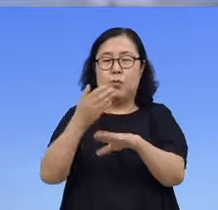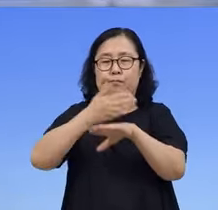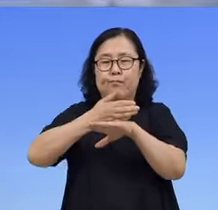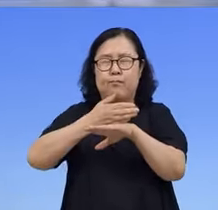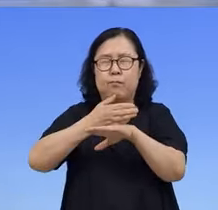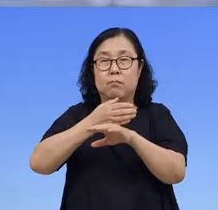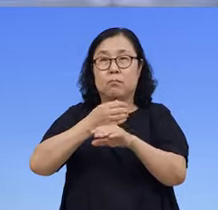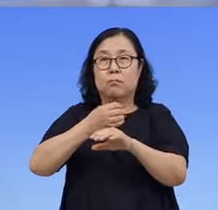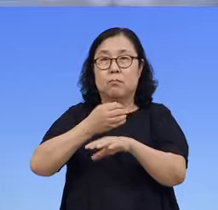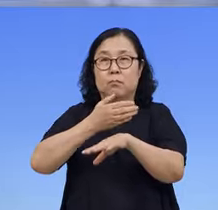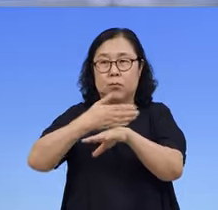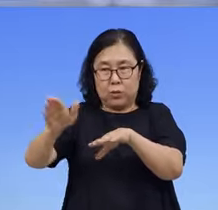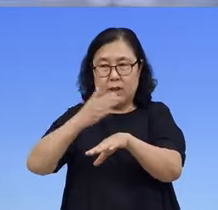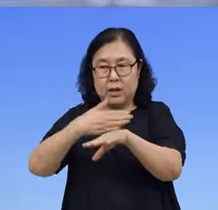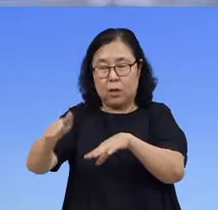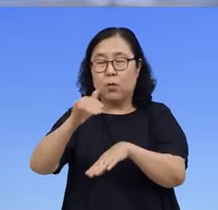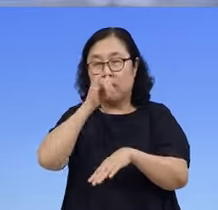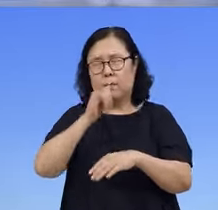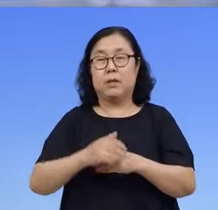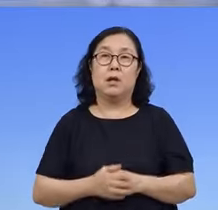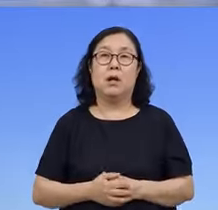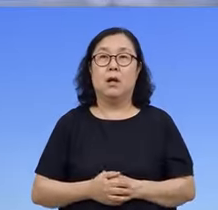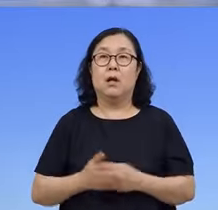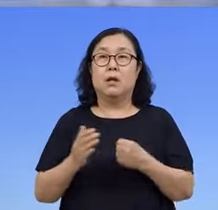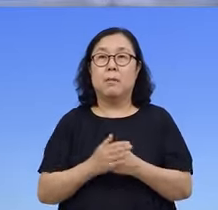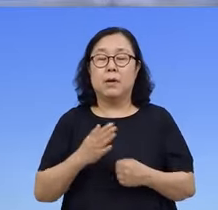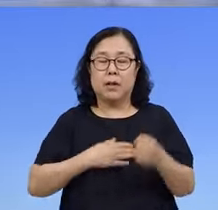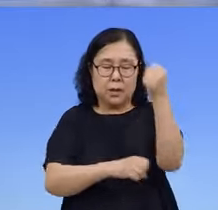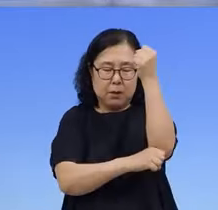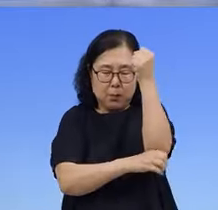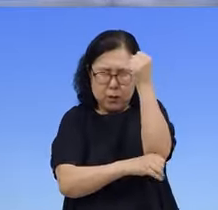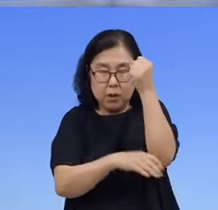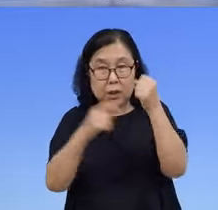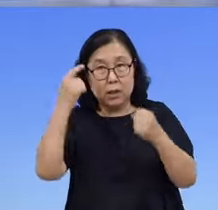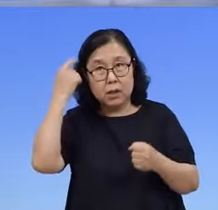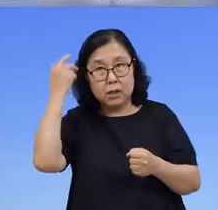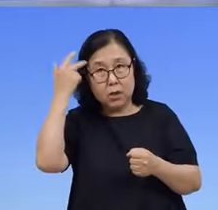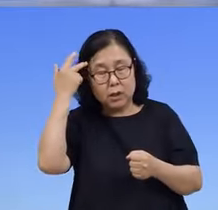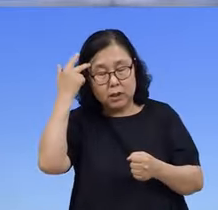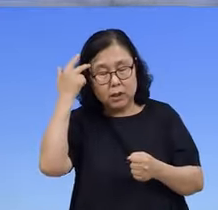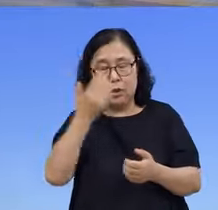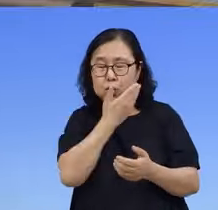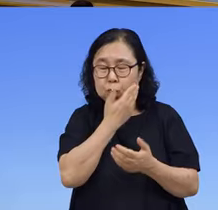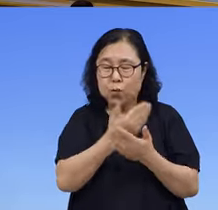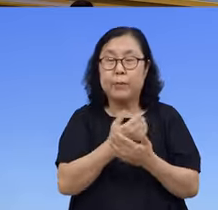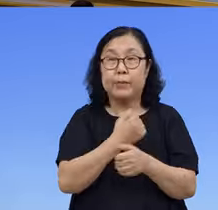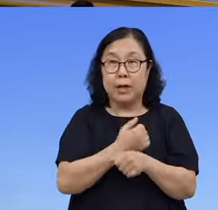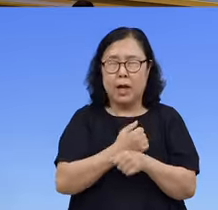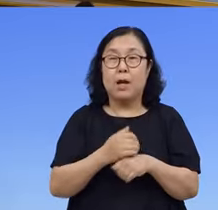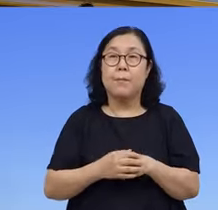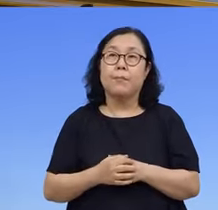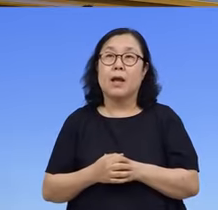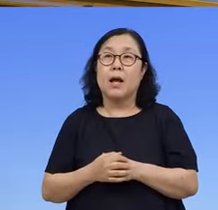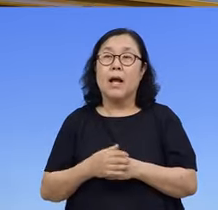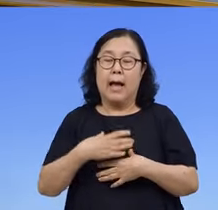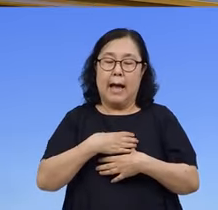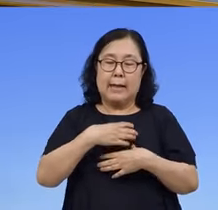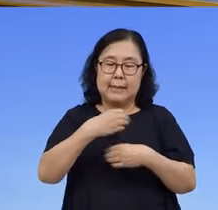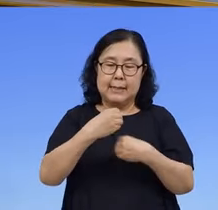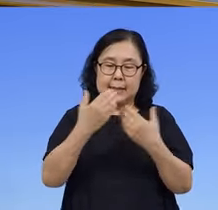그렇기 때문에요, 저는 이 근본적인 정신, 출애굽기 20장 8절에서